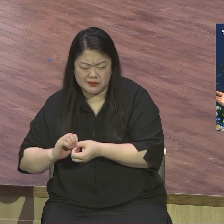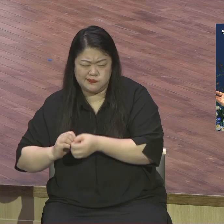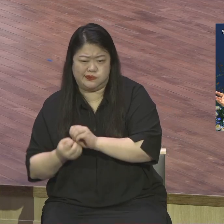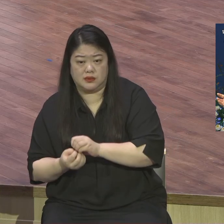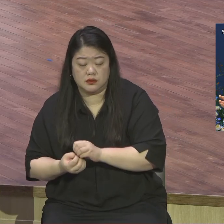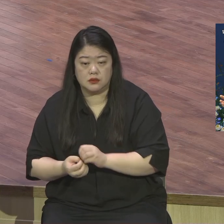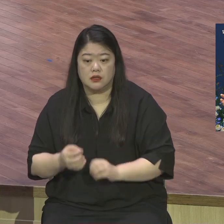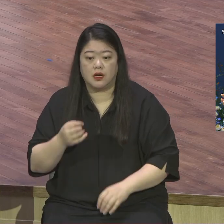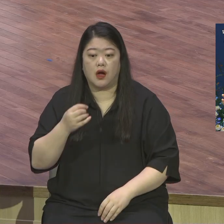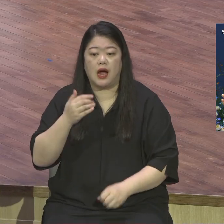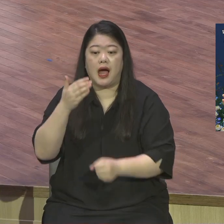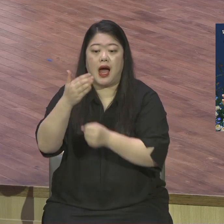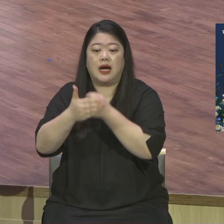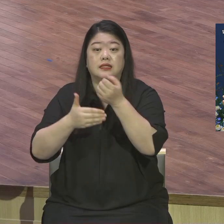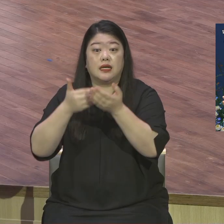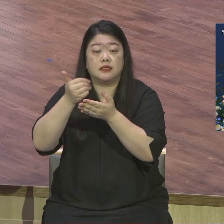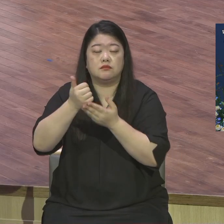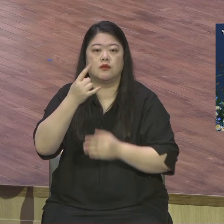됐어요.